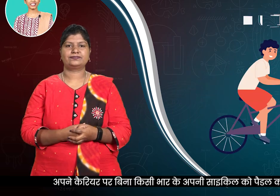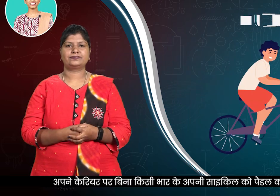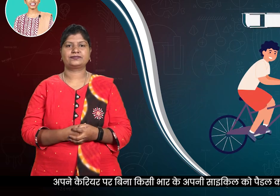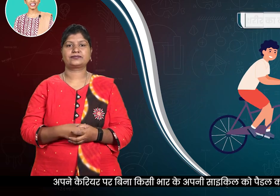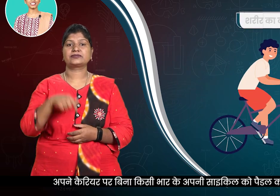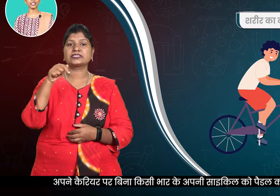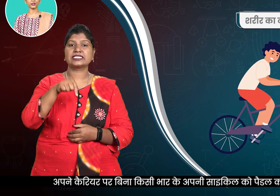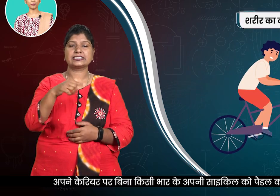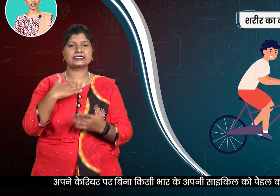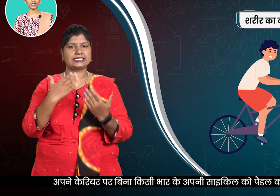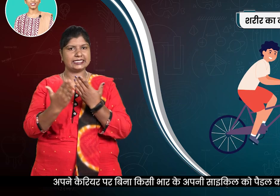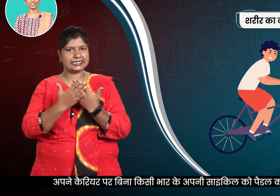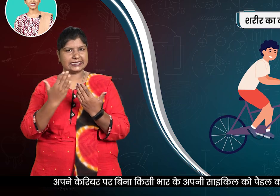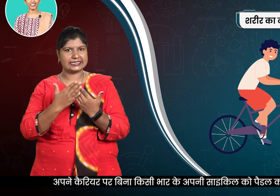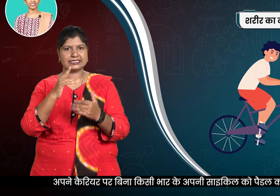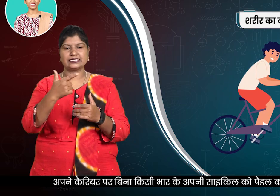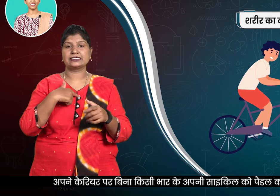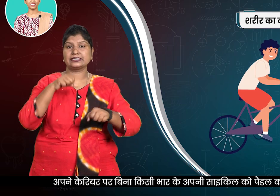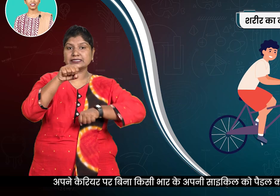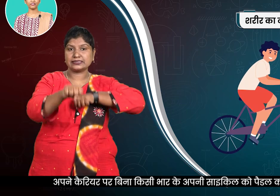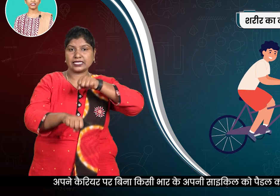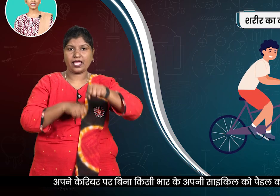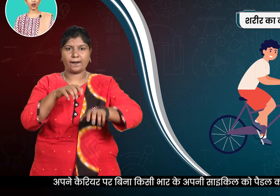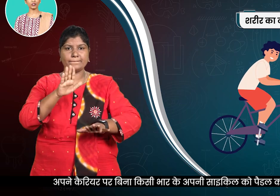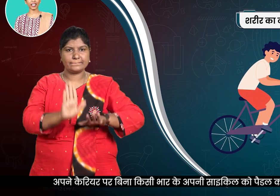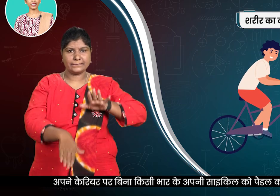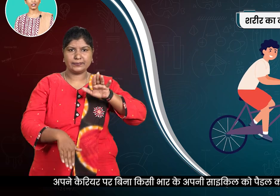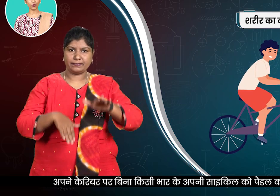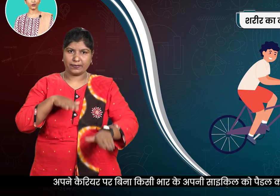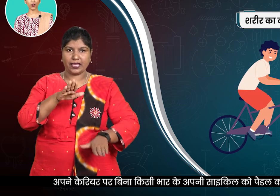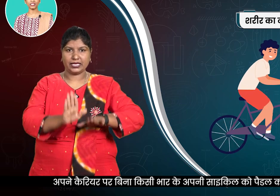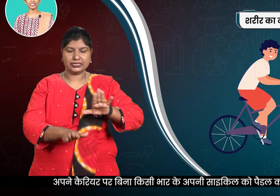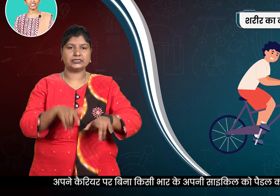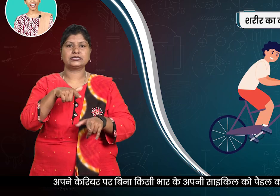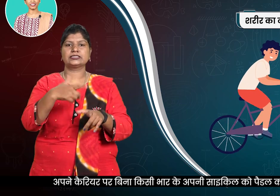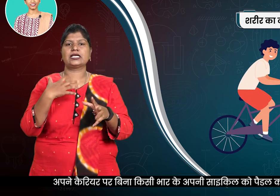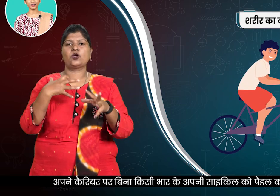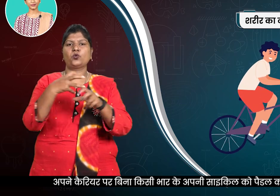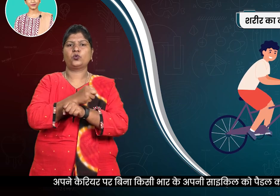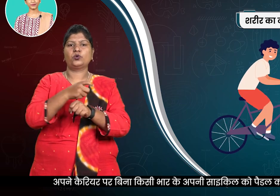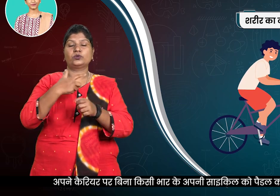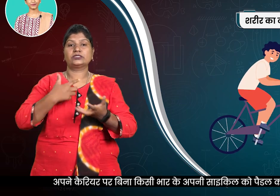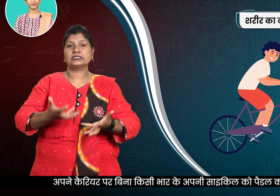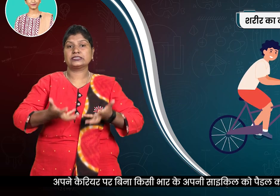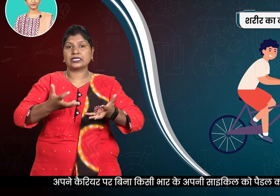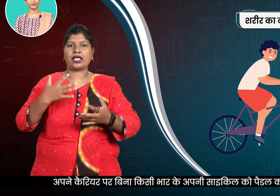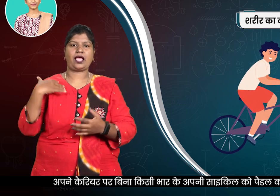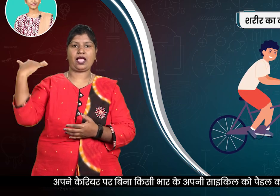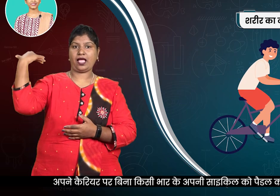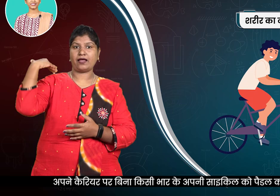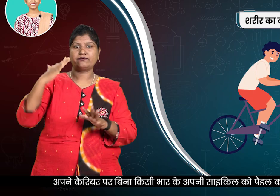अपने कैरियर पर बिना किसी भार के अपनी साइकल को पेडल करना आसान है